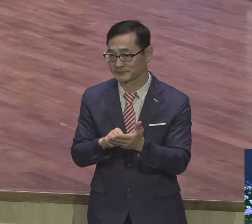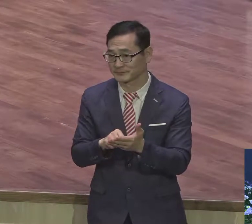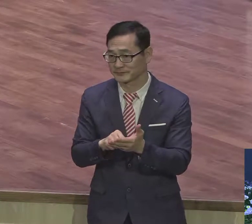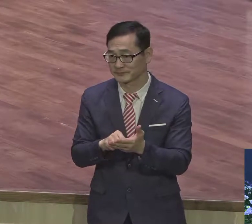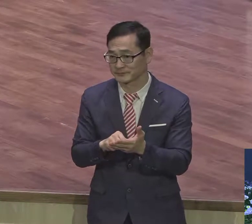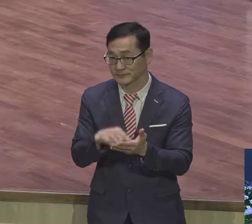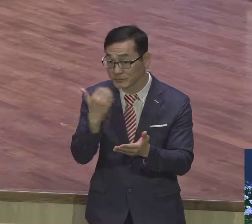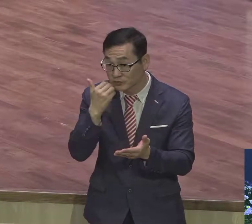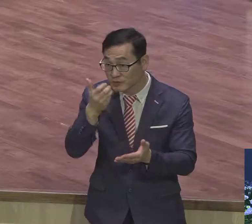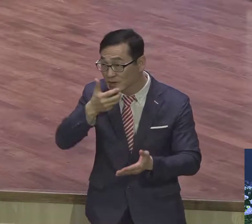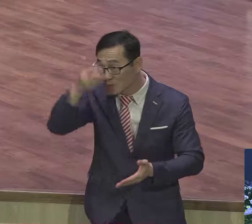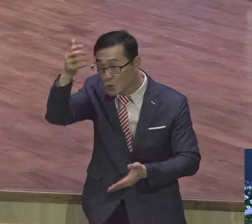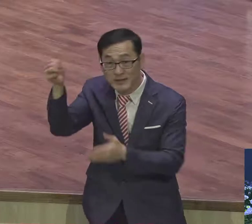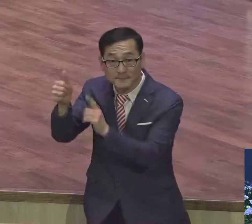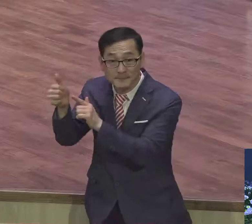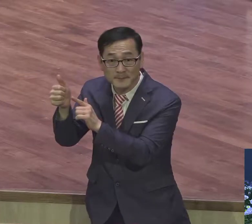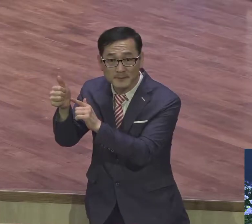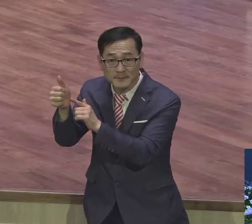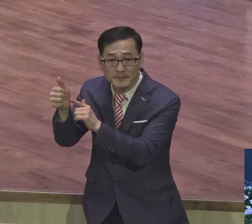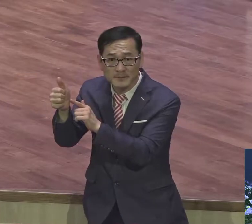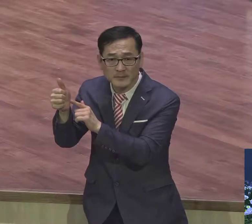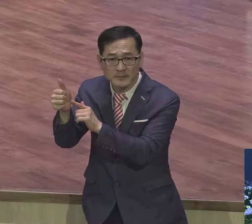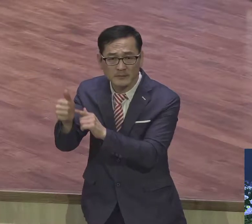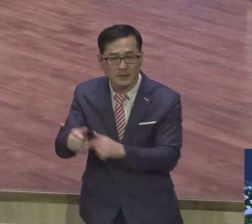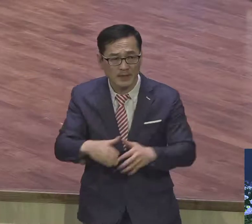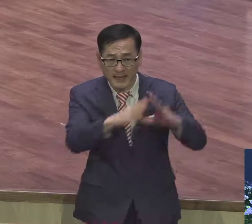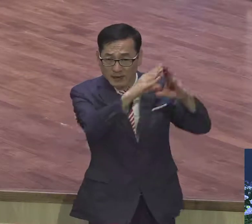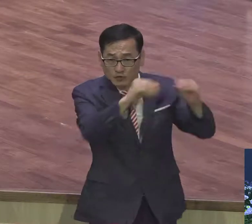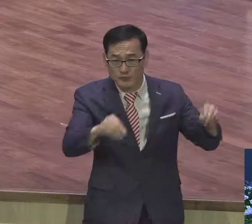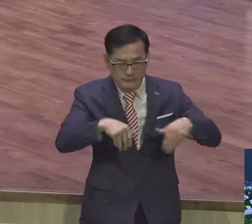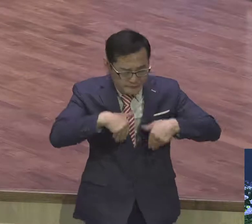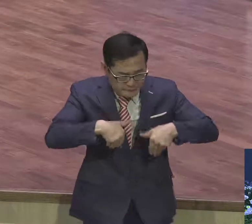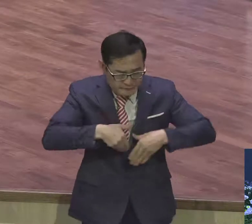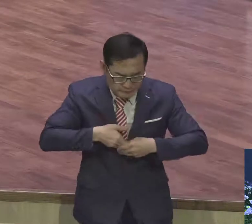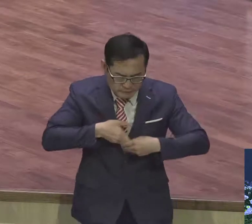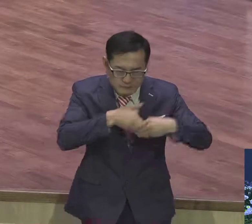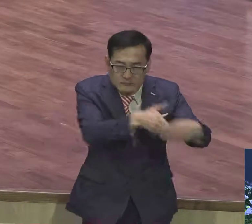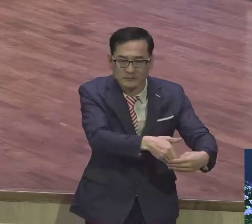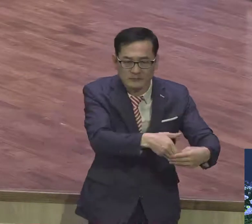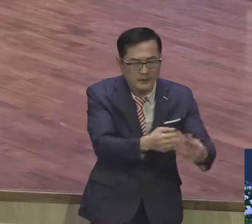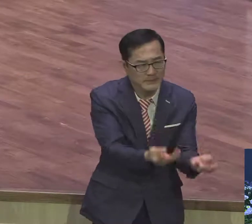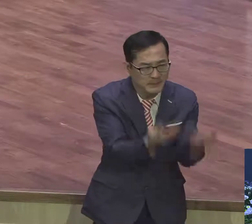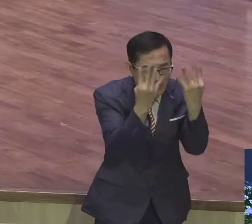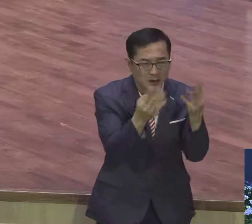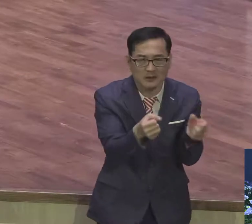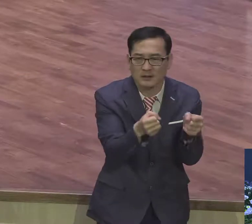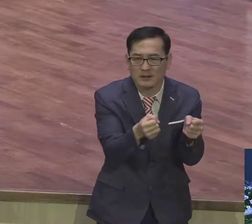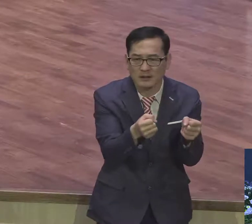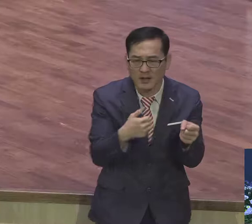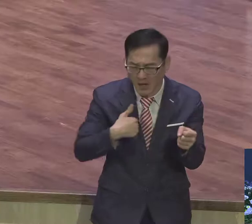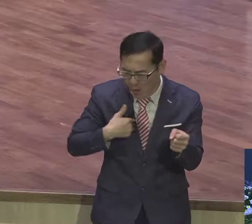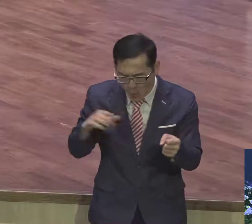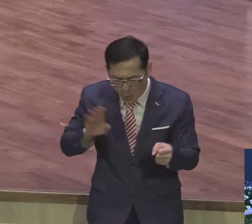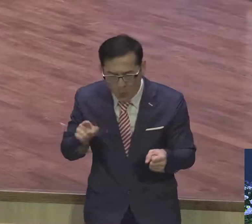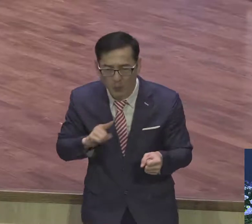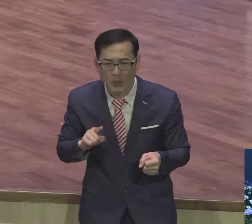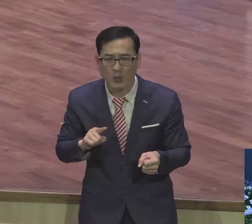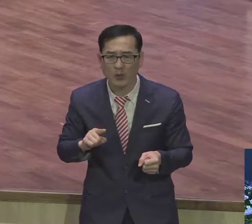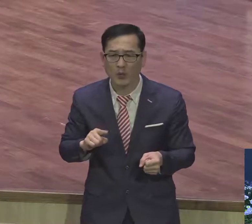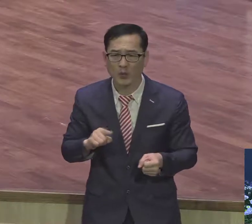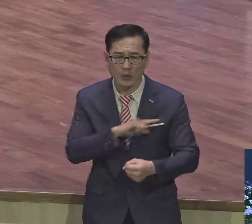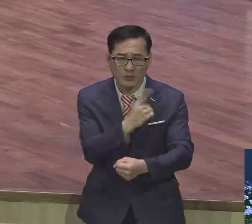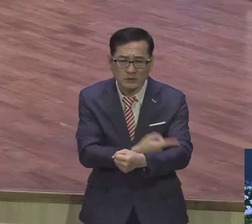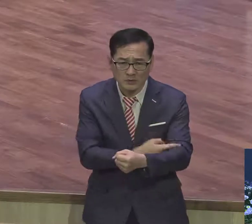요셉같은 아무것도 없어요. 노예요. 감옥에 있어요. 자기가 뭐 아무것도 없어요. 노바디입니다.